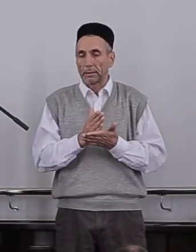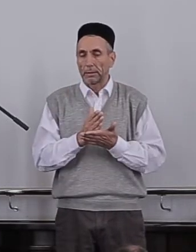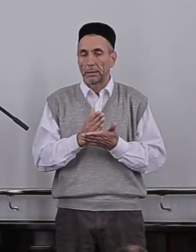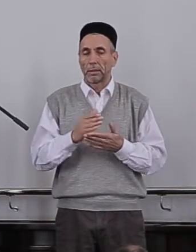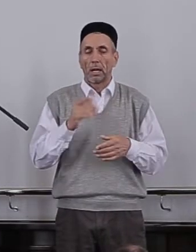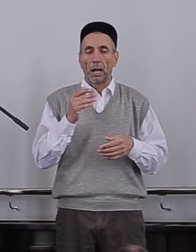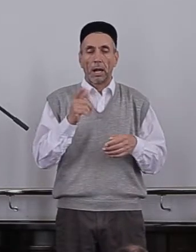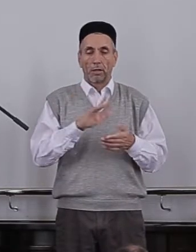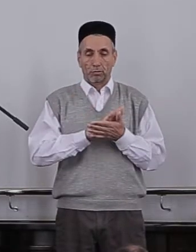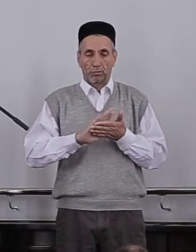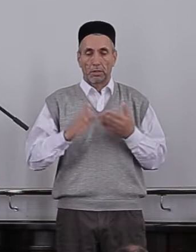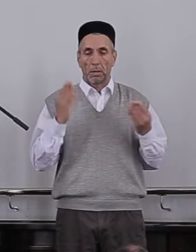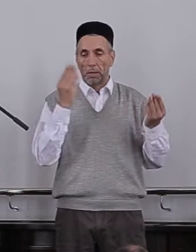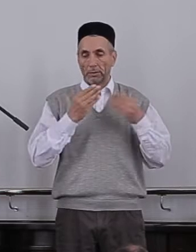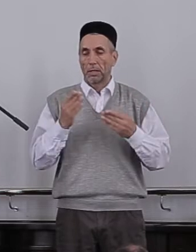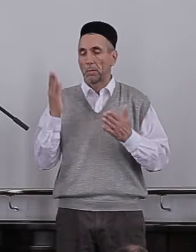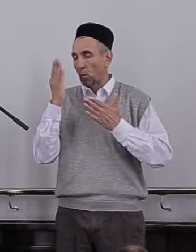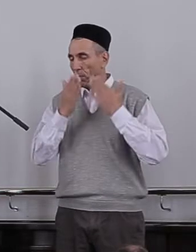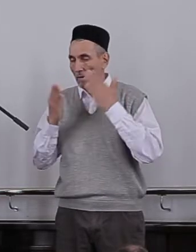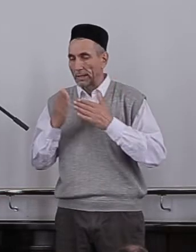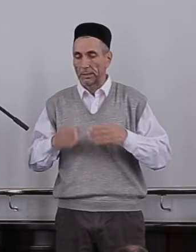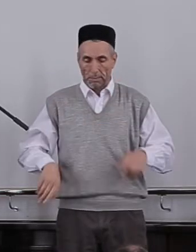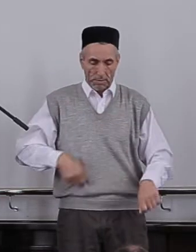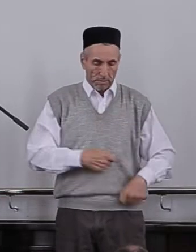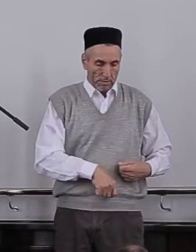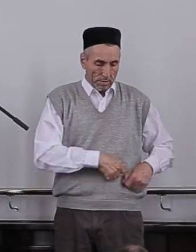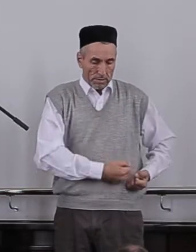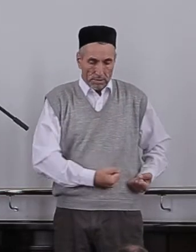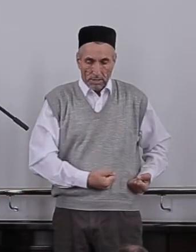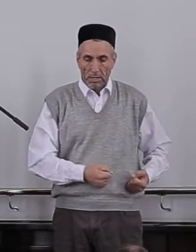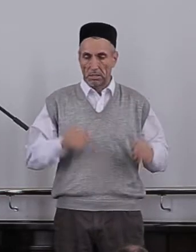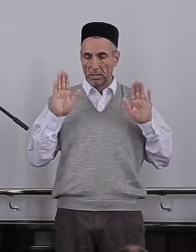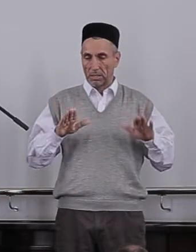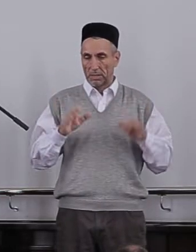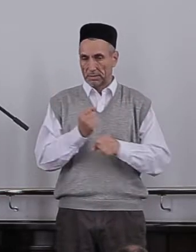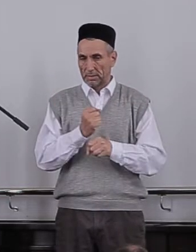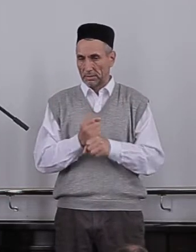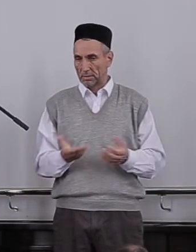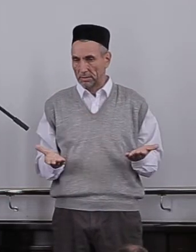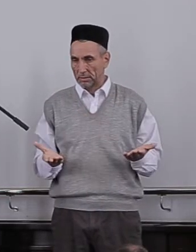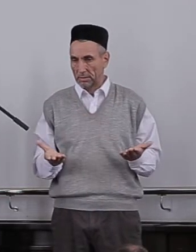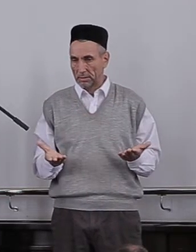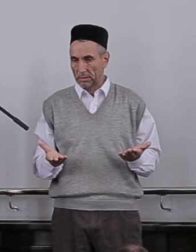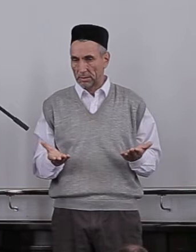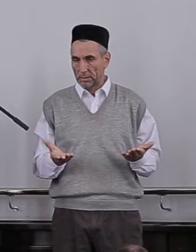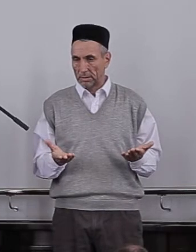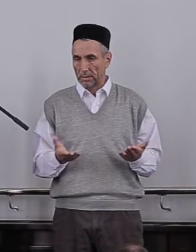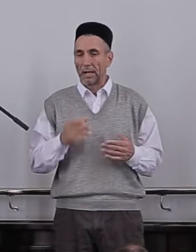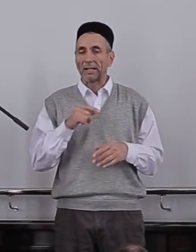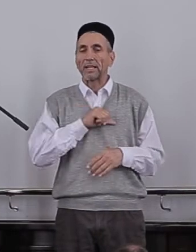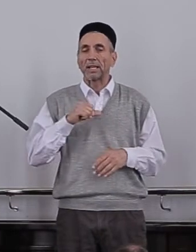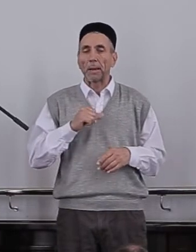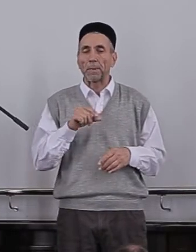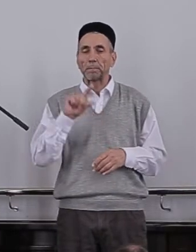чиста. Сез инде чыланасыз да, шуның белән бәйлисез, и намазыгызны кыласыз. Шуны аңлата, ягъни бу